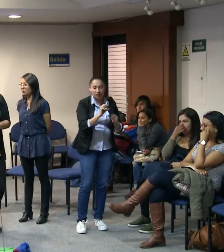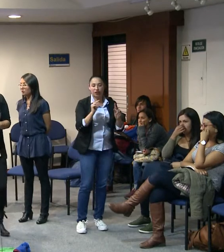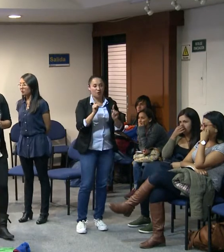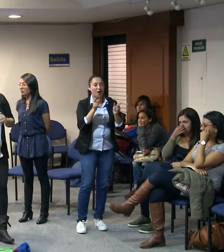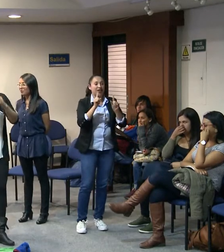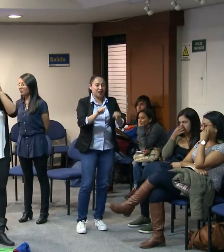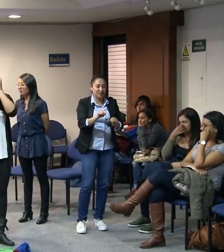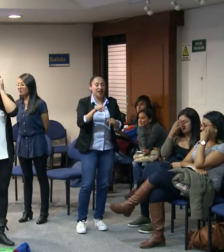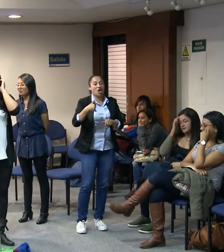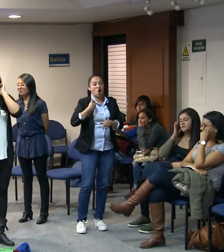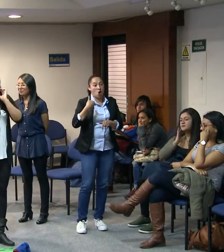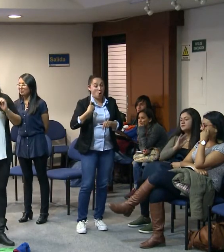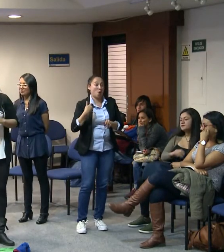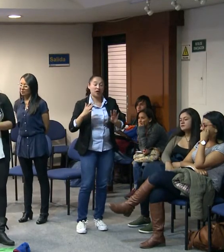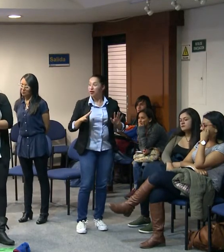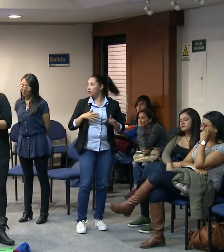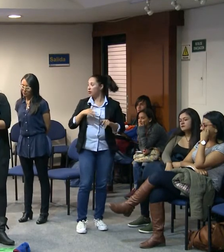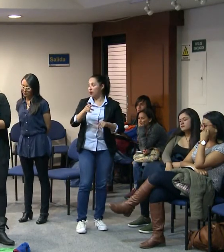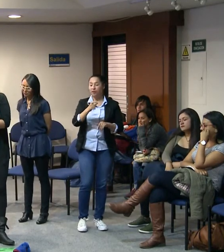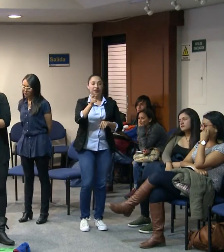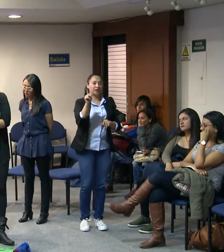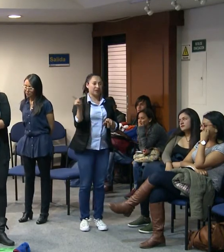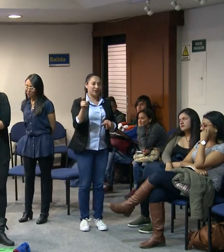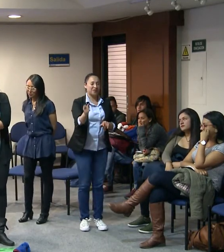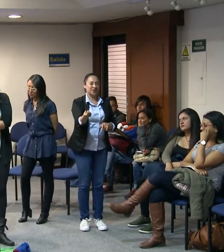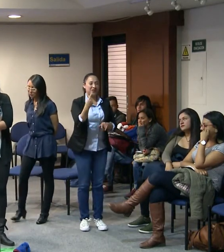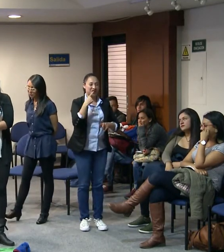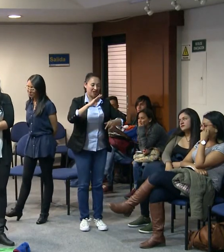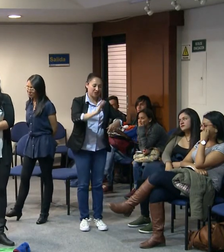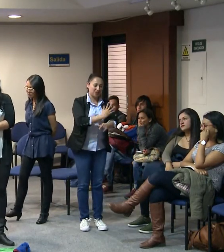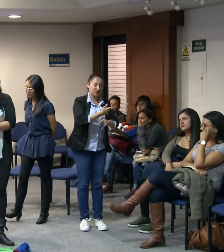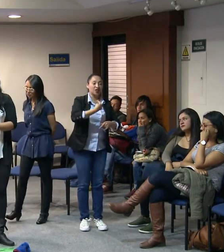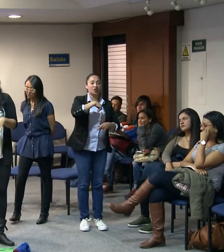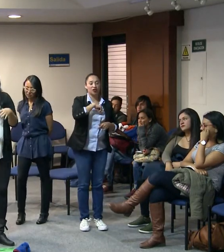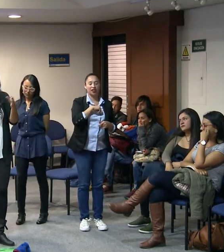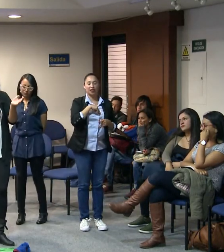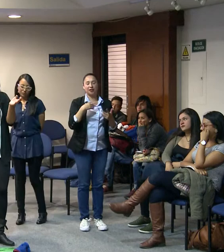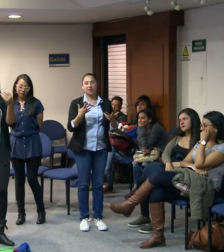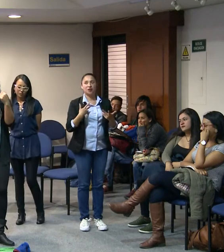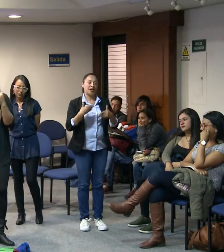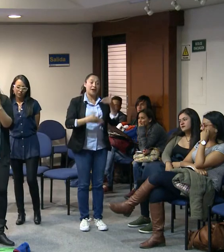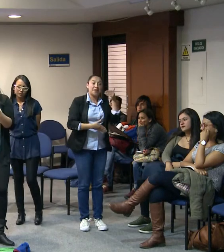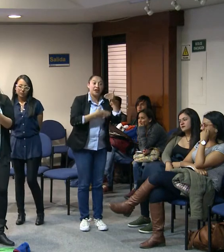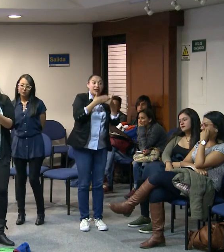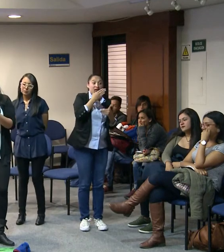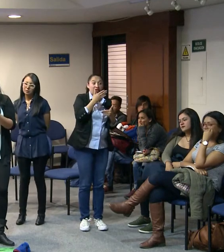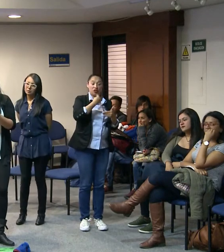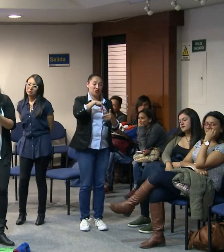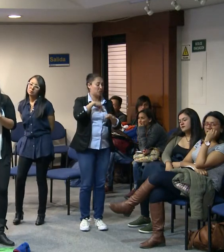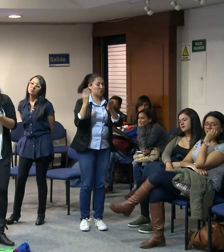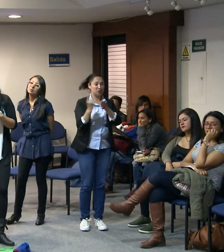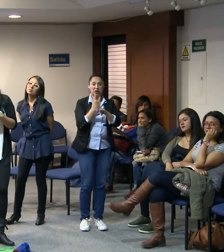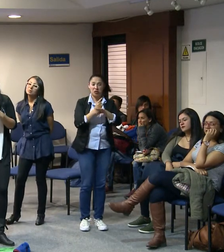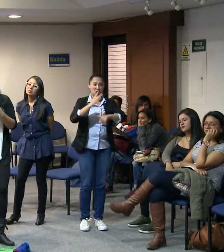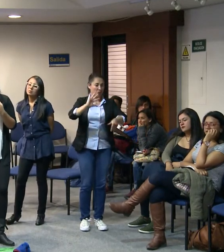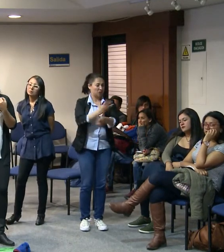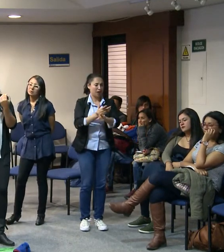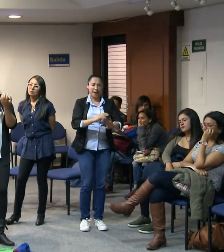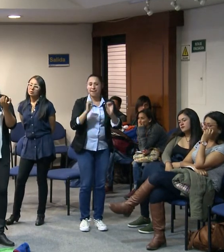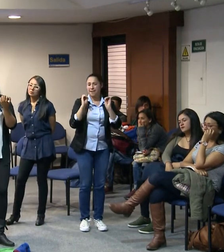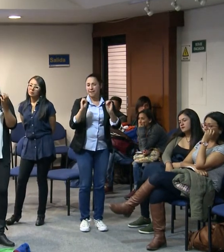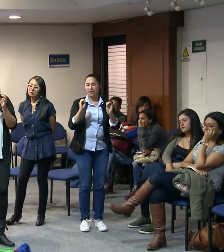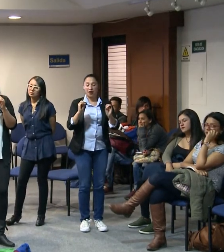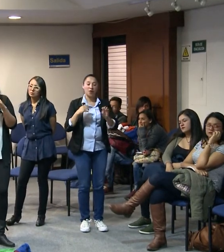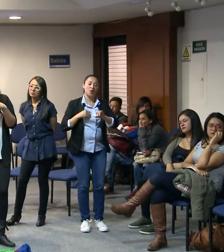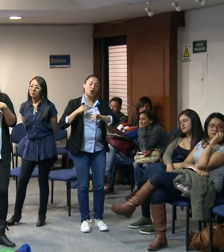imagen de niños pequeños. Bueno, en cuanto a la pregunta de la música, nosotras nos dimos cuenta, o sea, en el principio no la estábamos usando. Con el tiempo